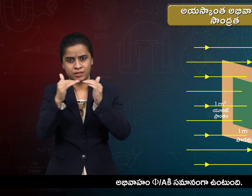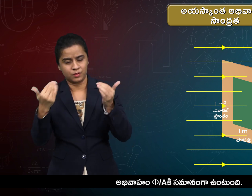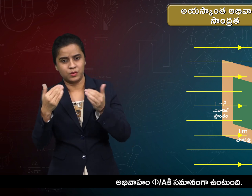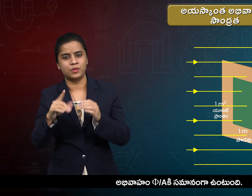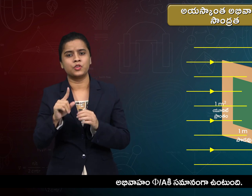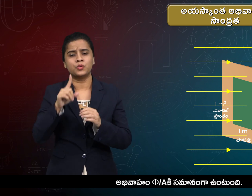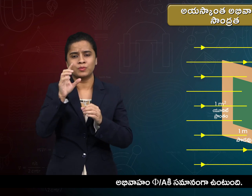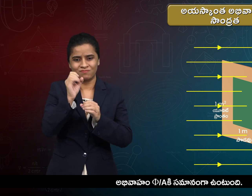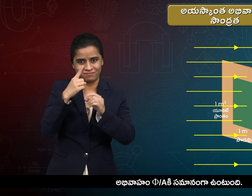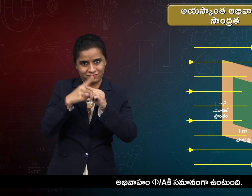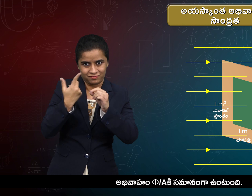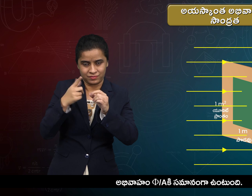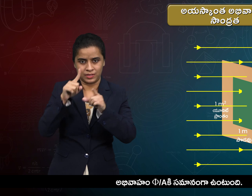సమానంగా ఉంటుంది.